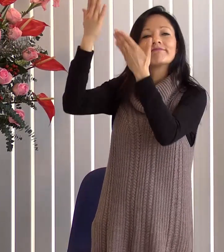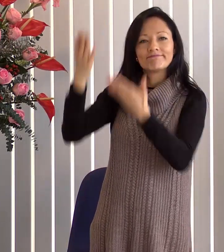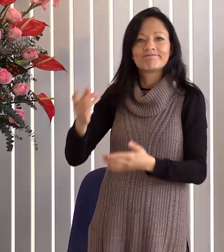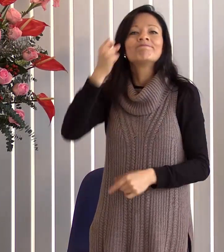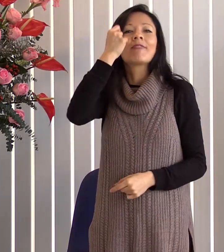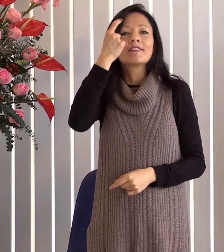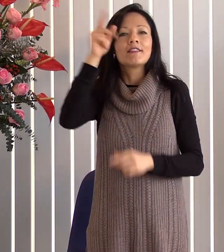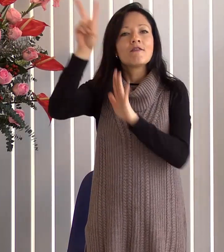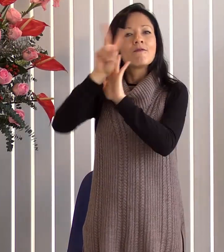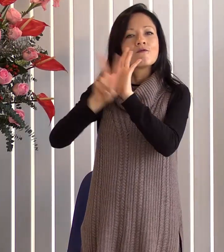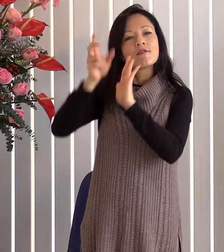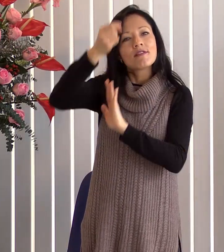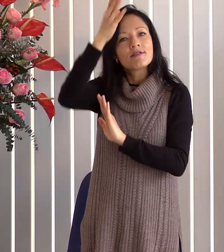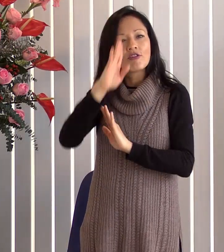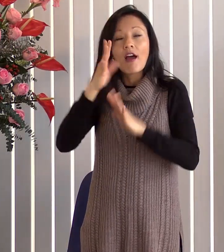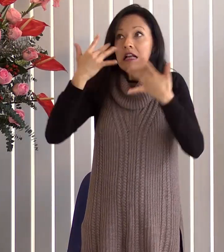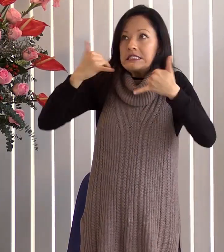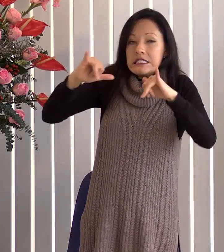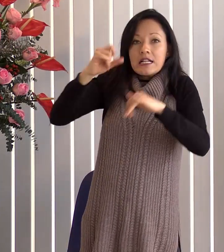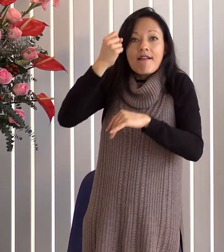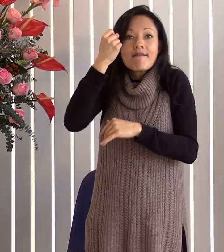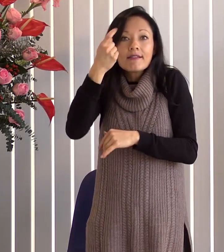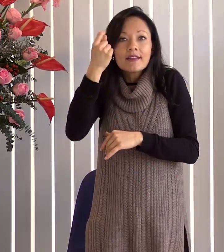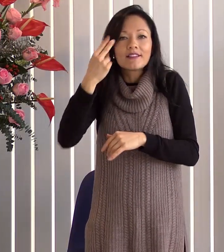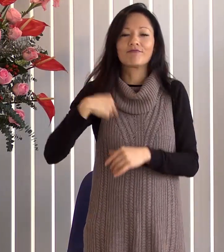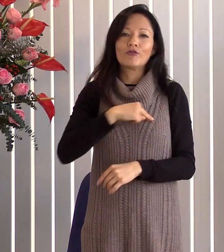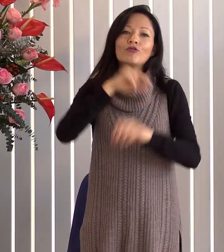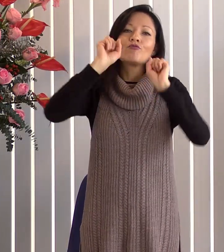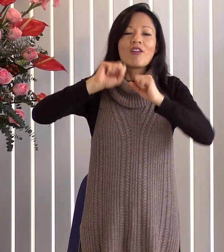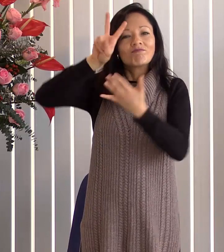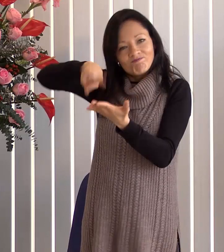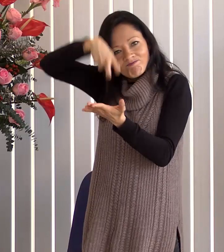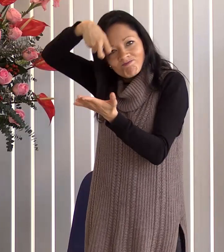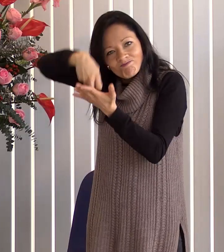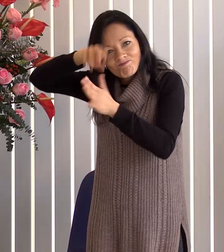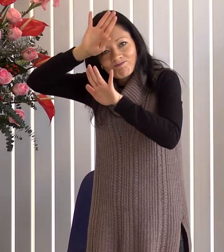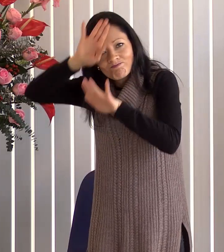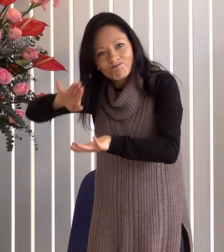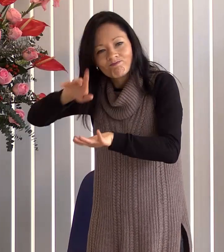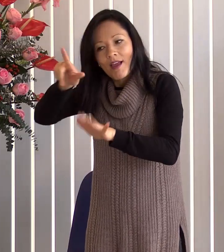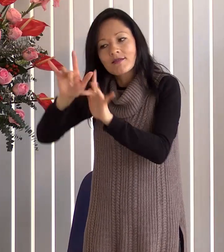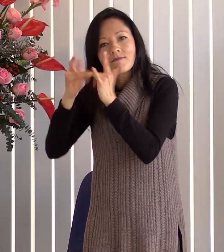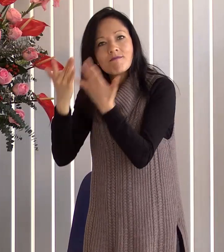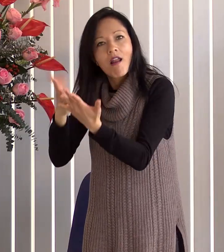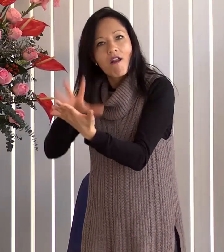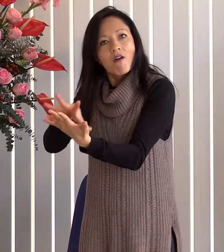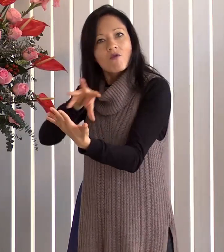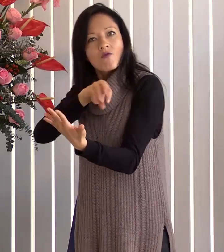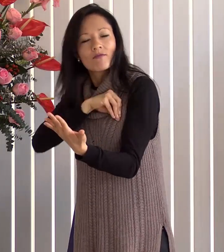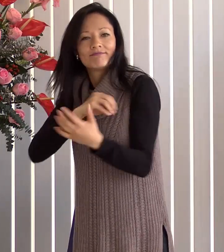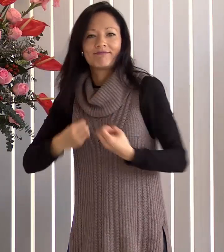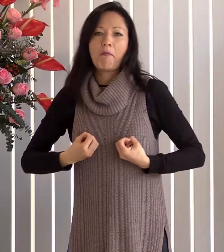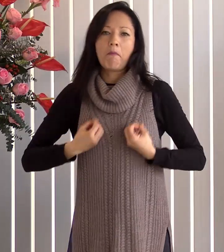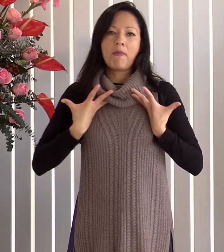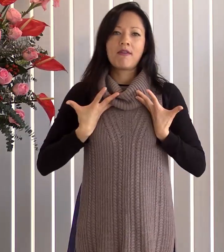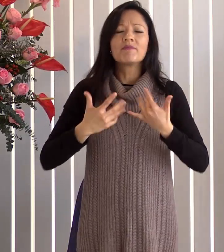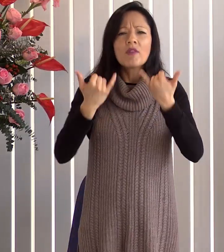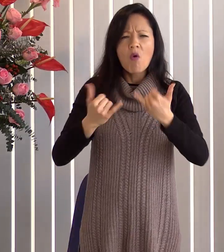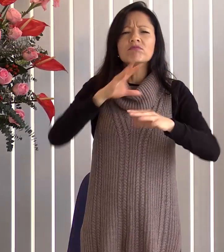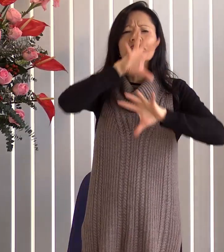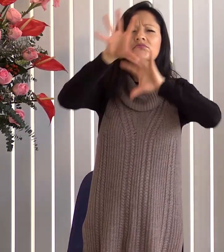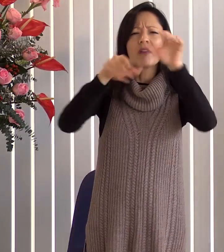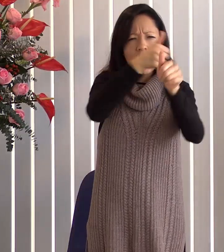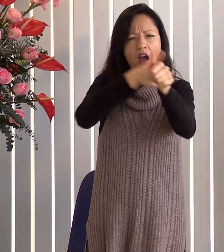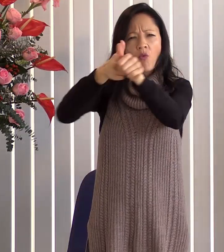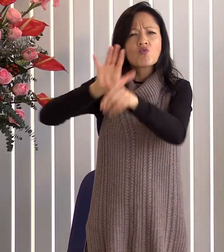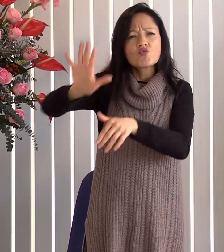la voluntad de Dios. Y entendiendo esa voluntad, nosotros podamos arrodillarnos ante esa palabra para tener la vida. Clamemos por nuestro